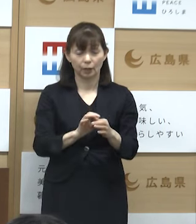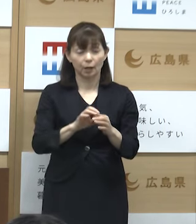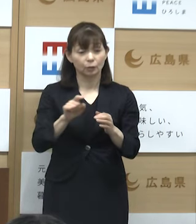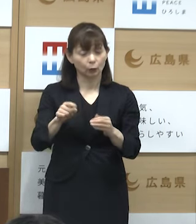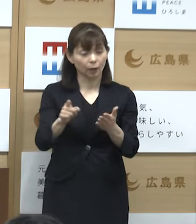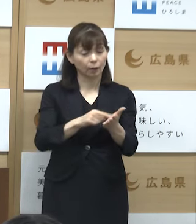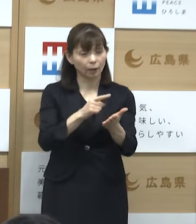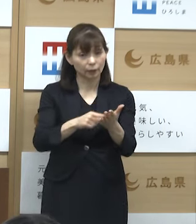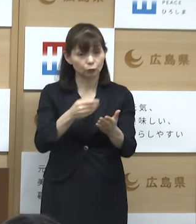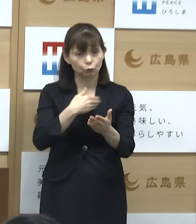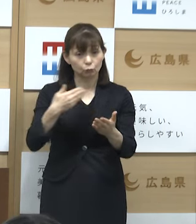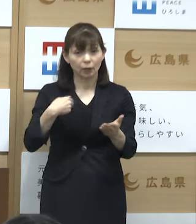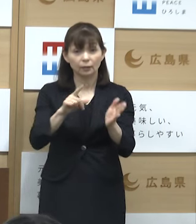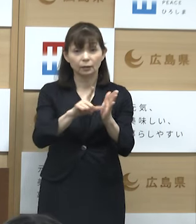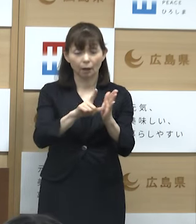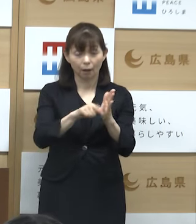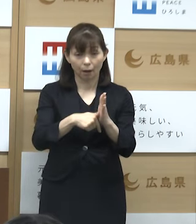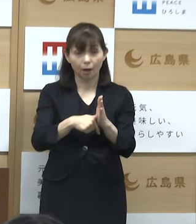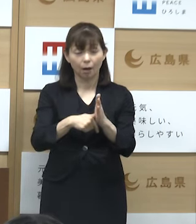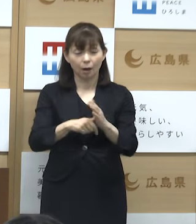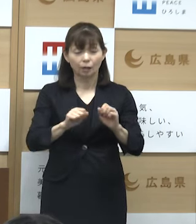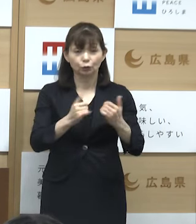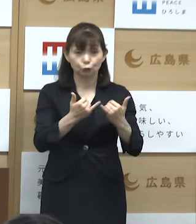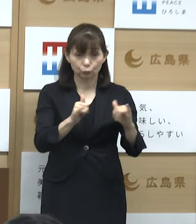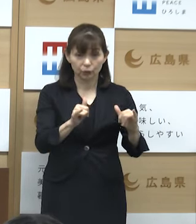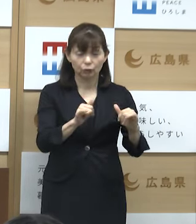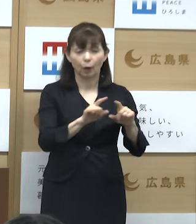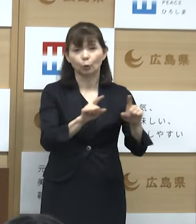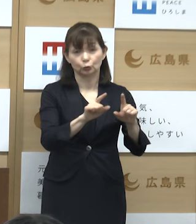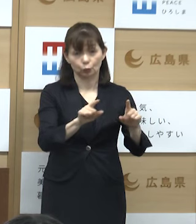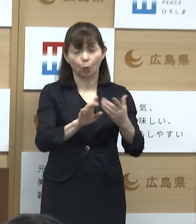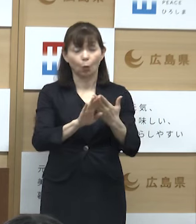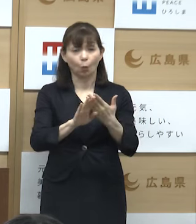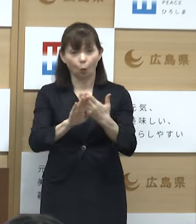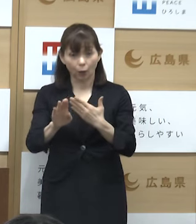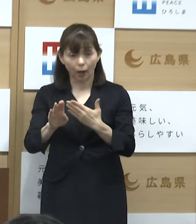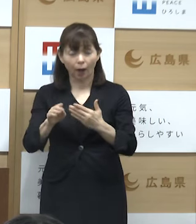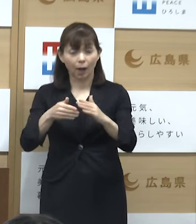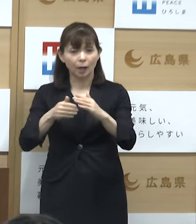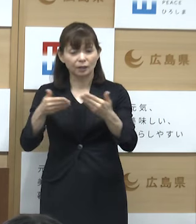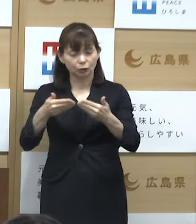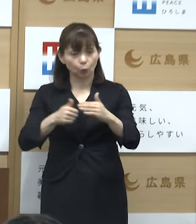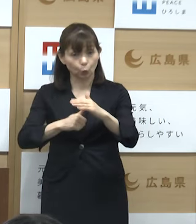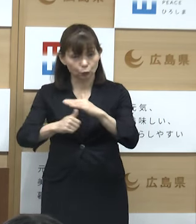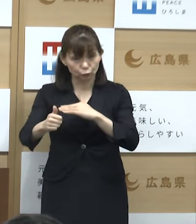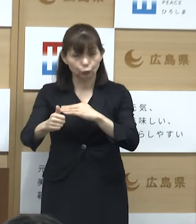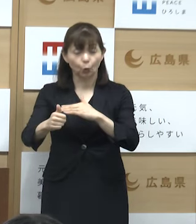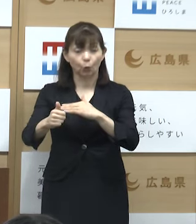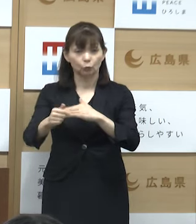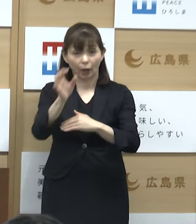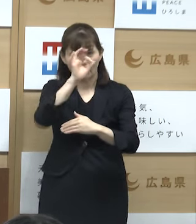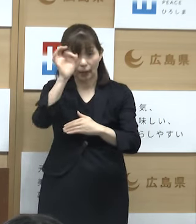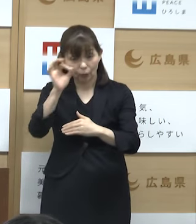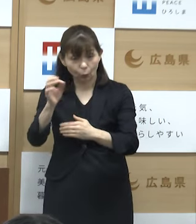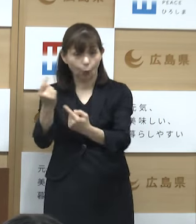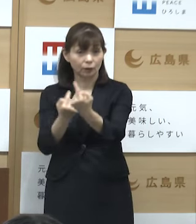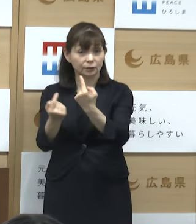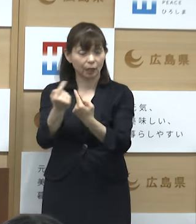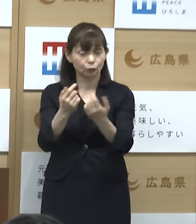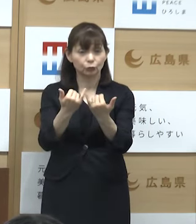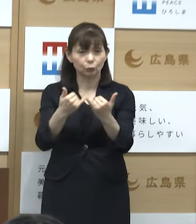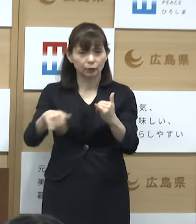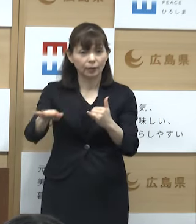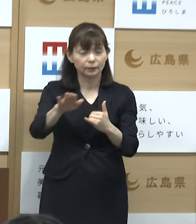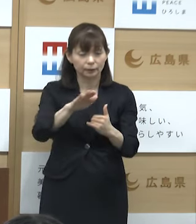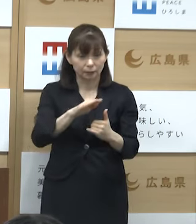住民はもちろんですけども、出張だとか観光で広島に来ていらっしゃる方が、今より移動しやすくなるとか、